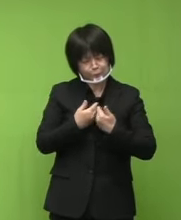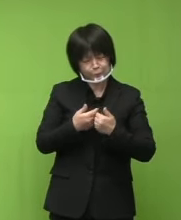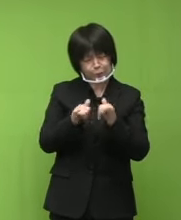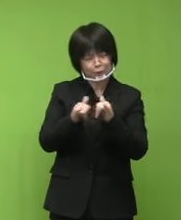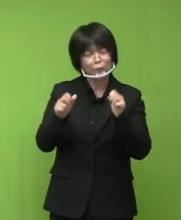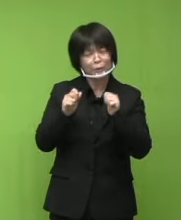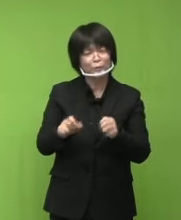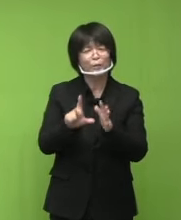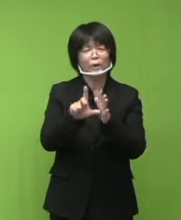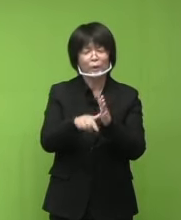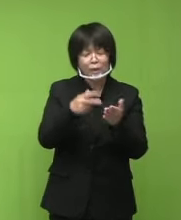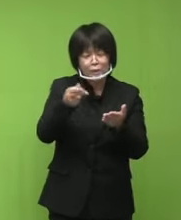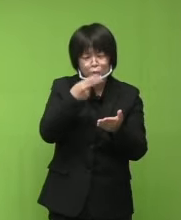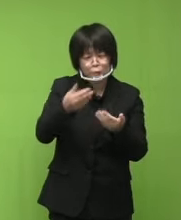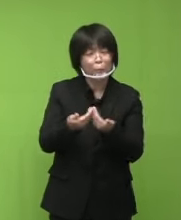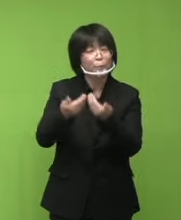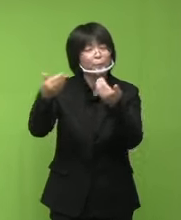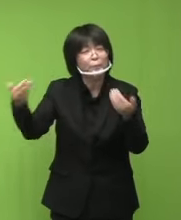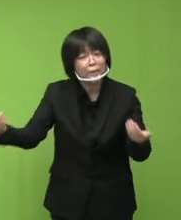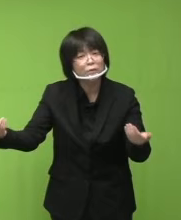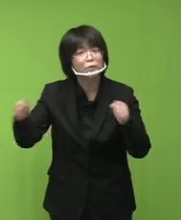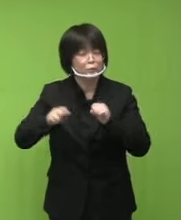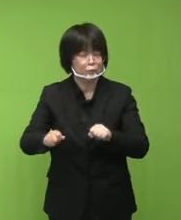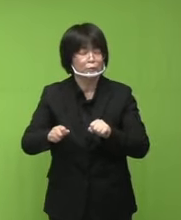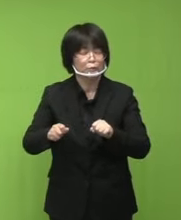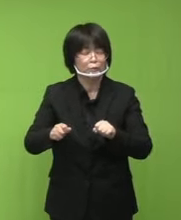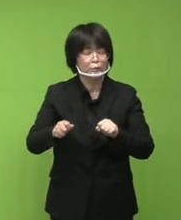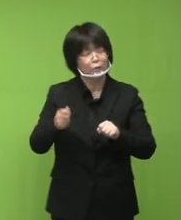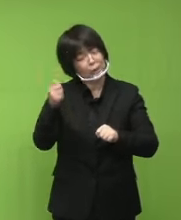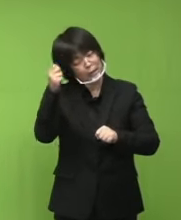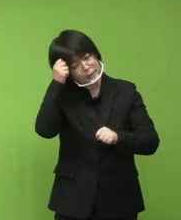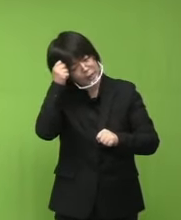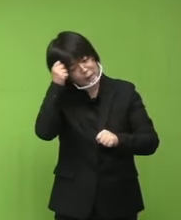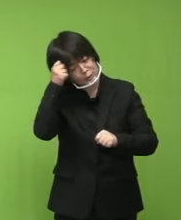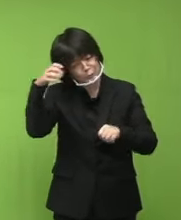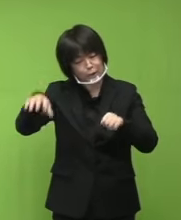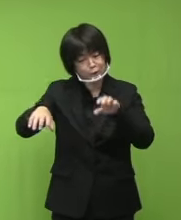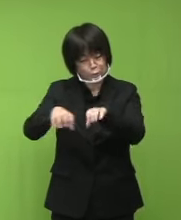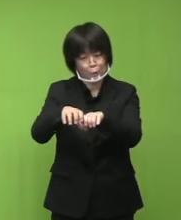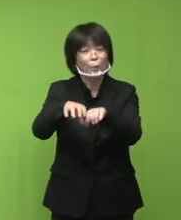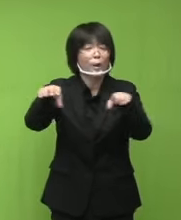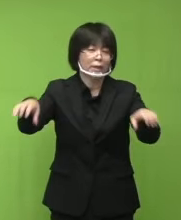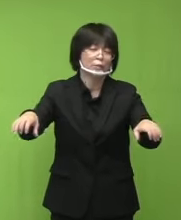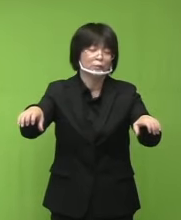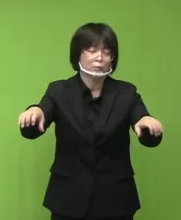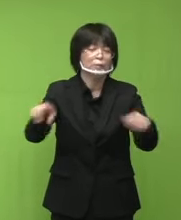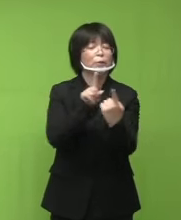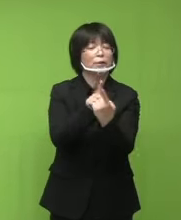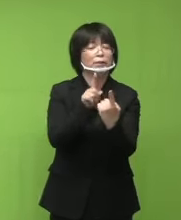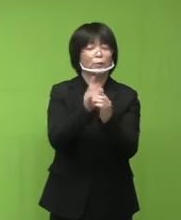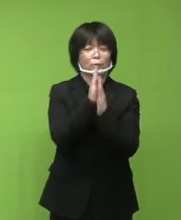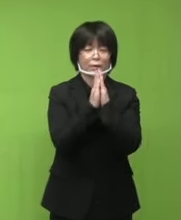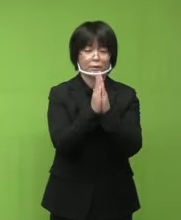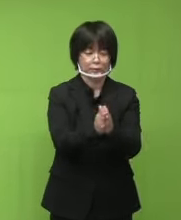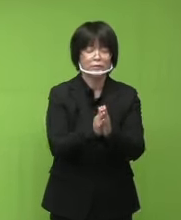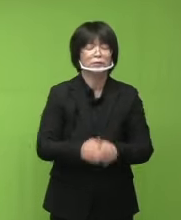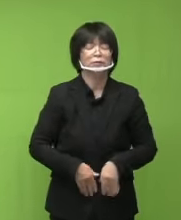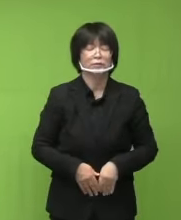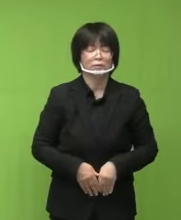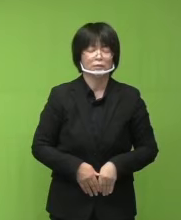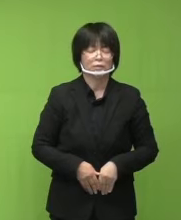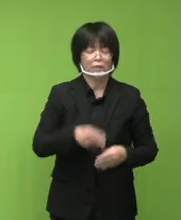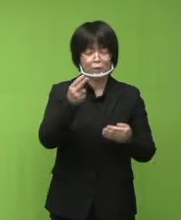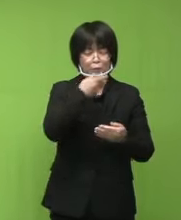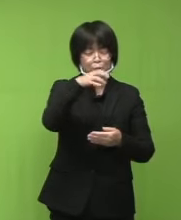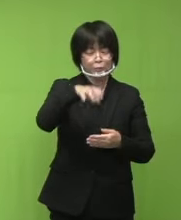合は、食事を別々に取る、寝室を分けるなど対策をお願いをします。また、職